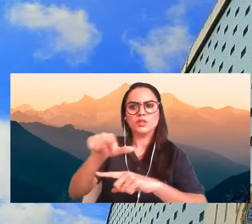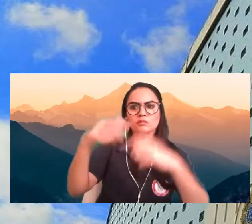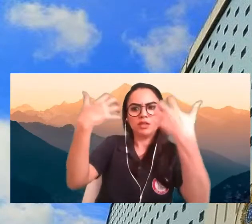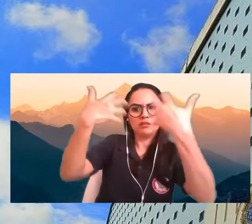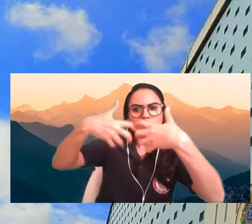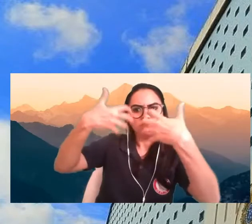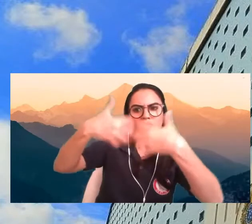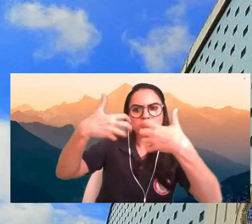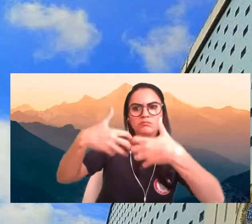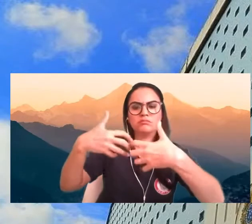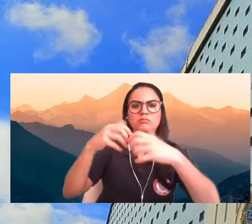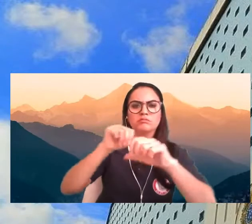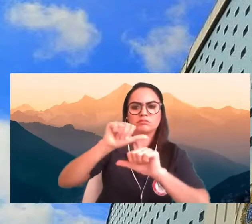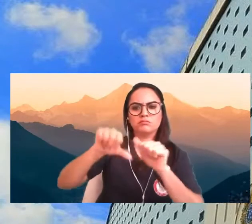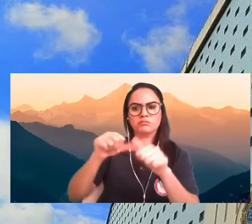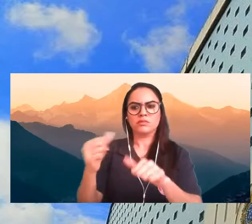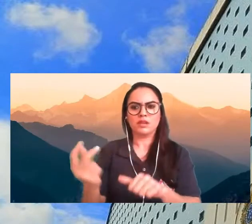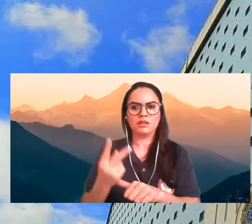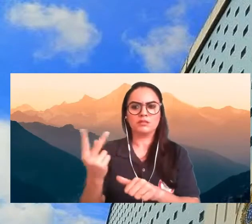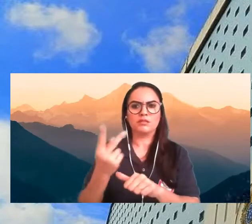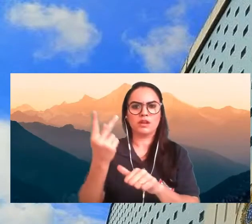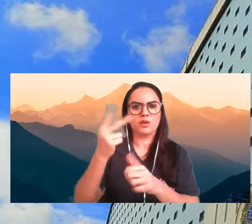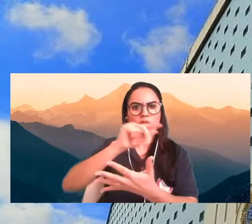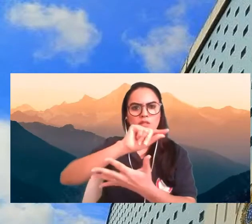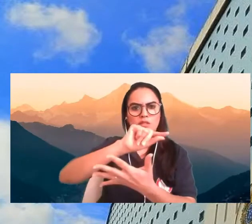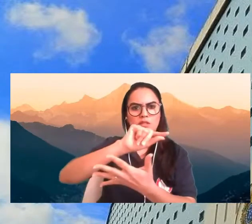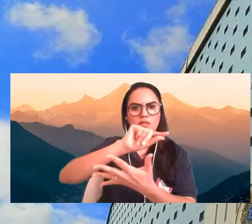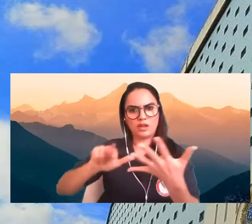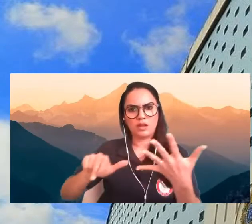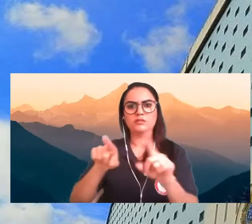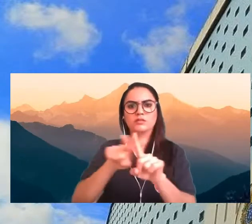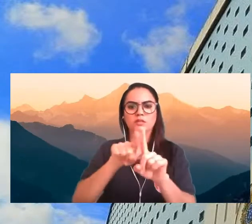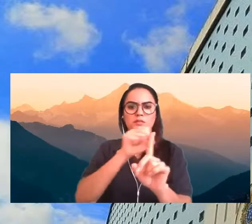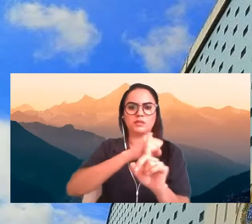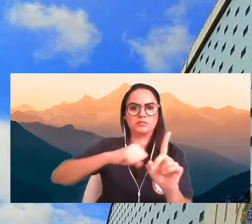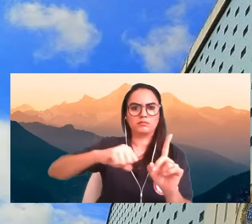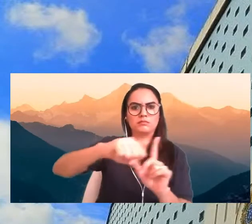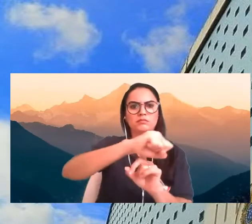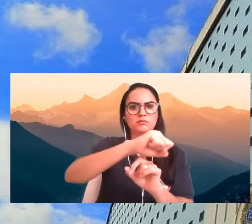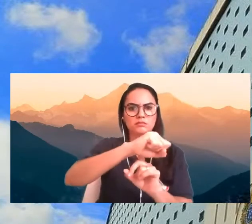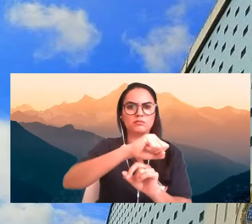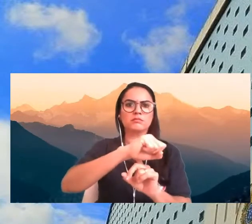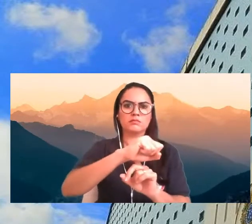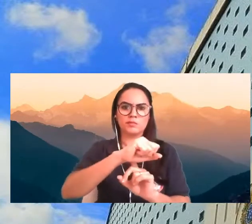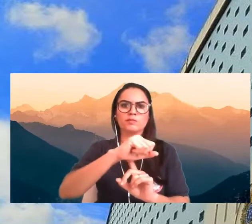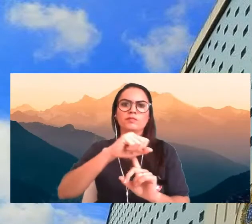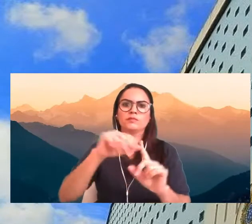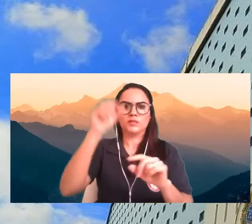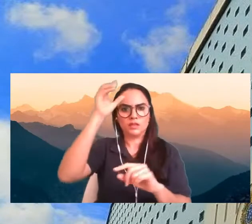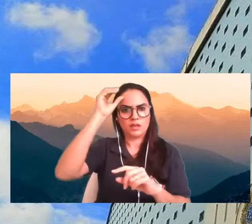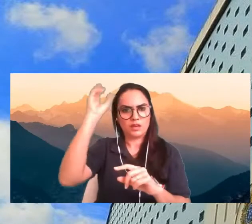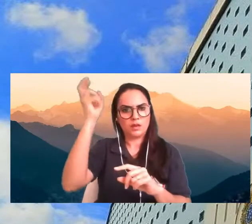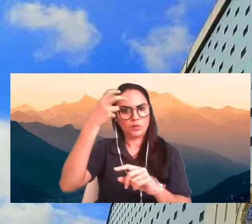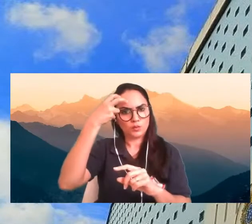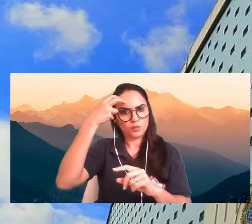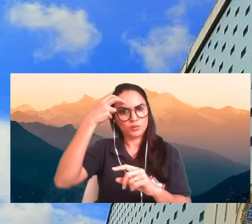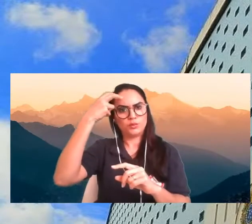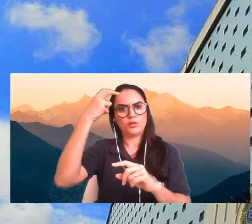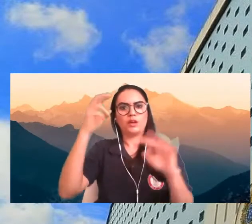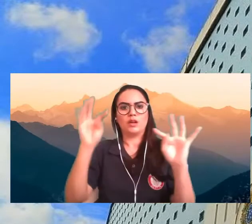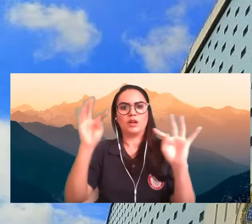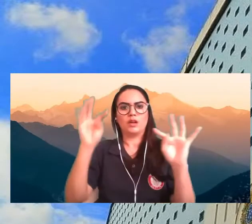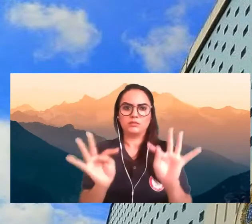e socioemocionais, vamos pensar sobre isso, tanto para a produção do conhecimento, da cultura e da tecnologia, totalmente de